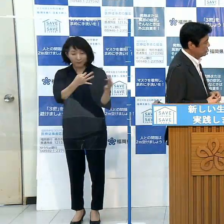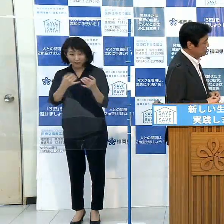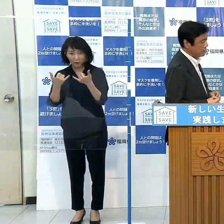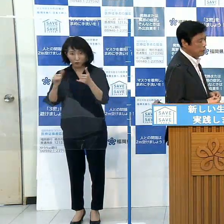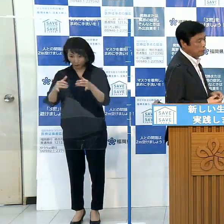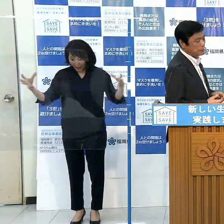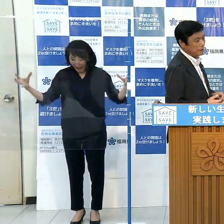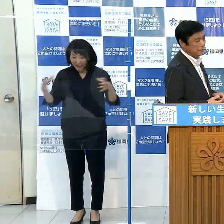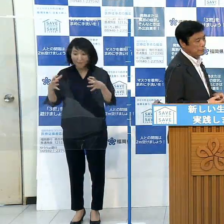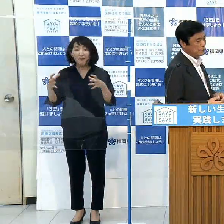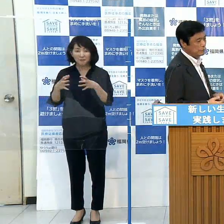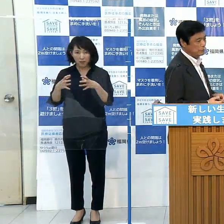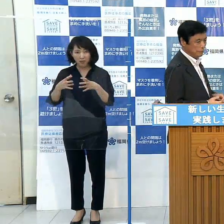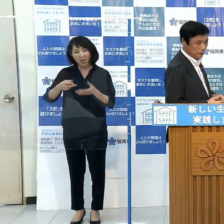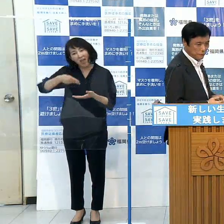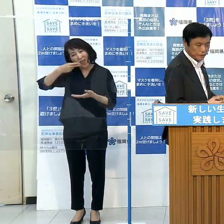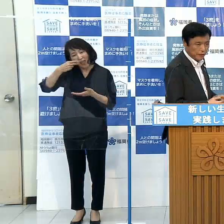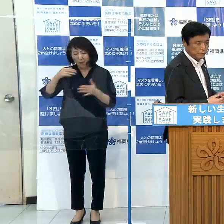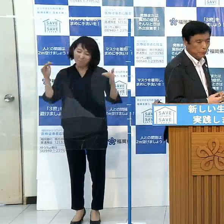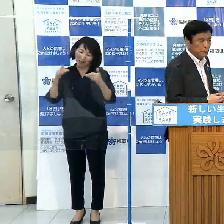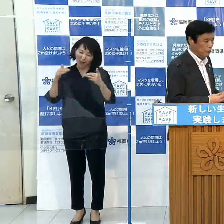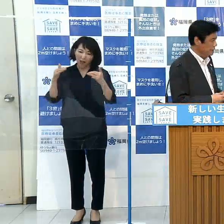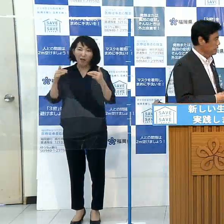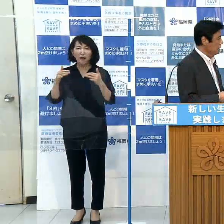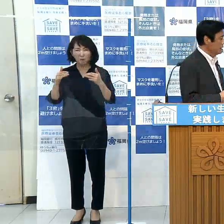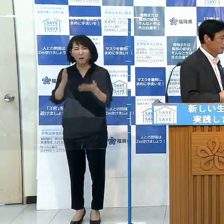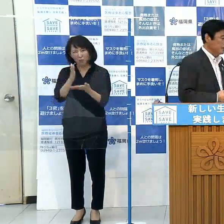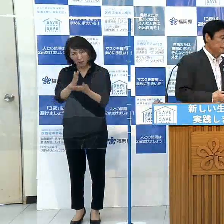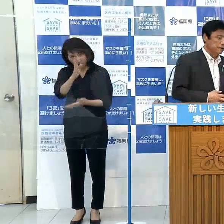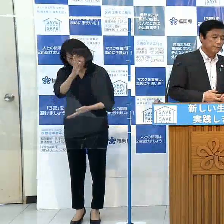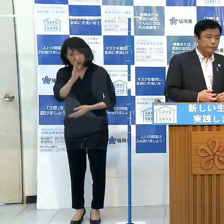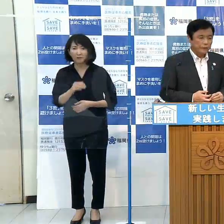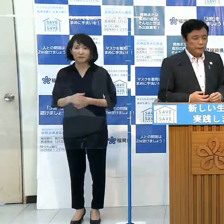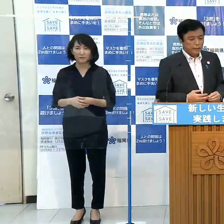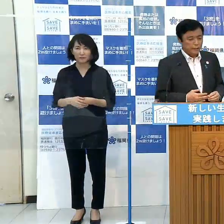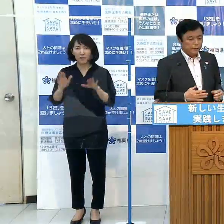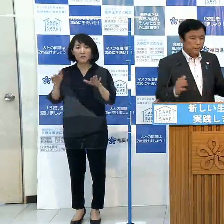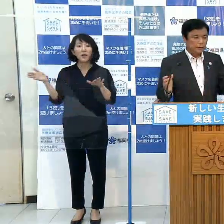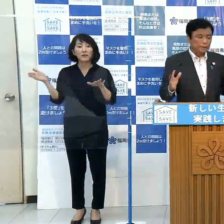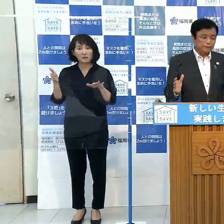や飲み会を避けるようにお願いをしたいと思います。最近、